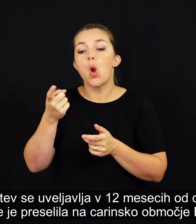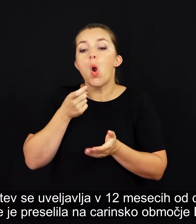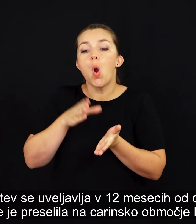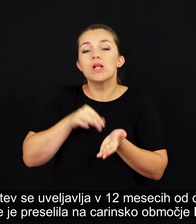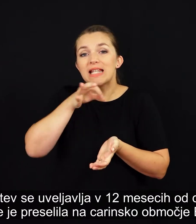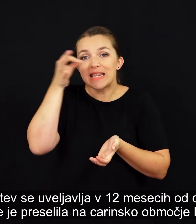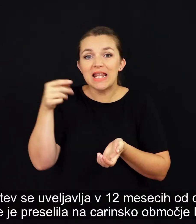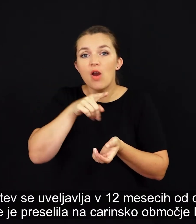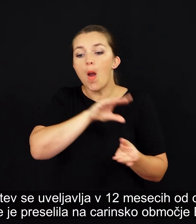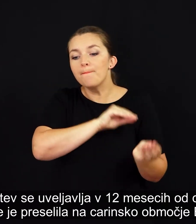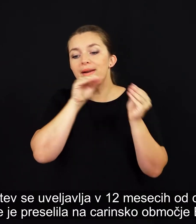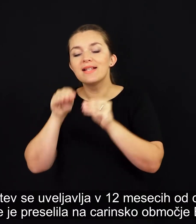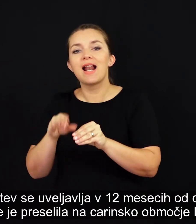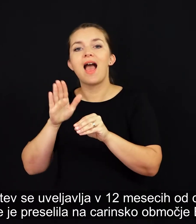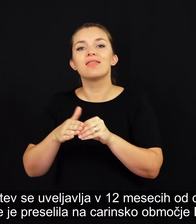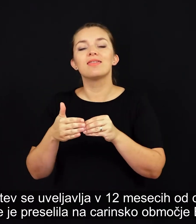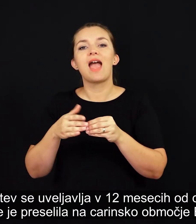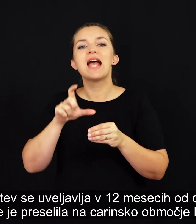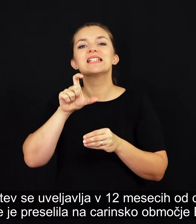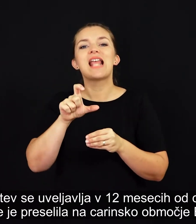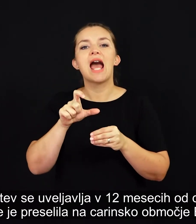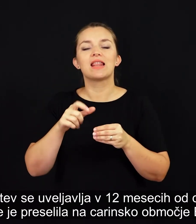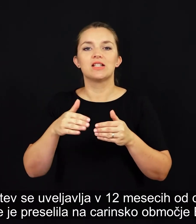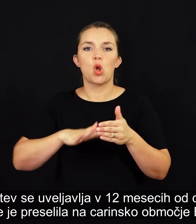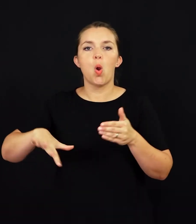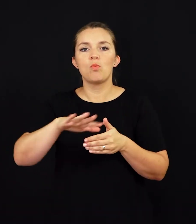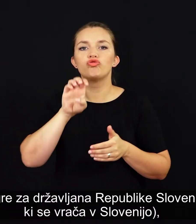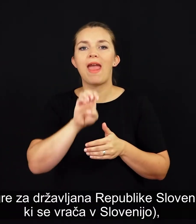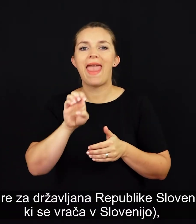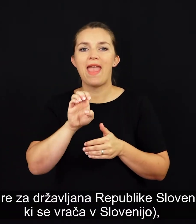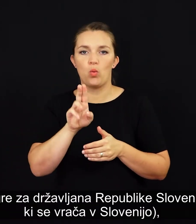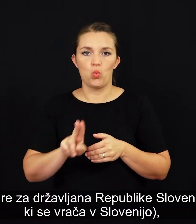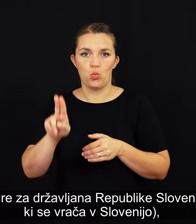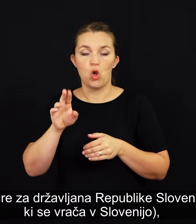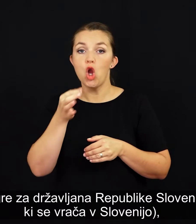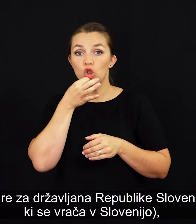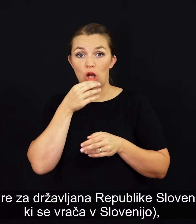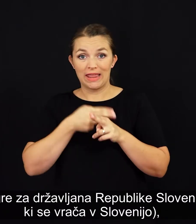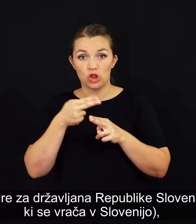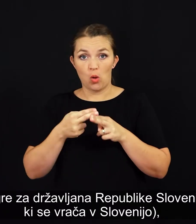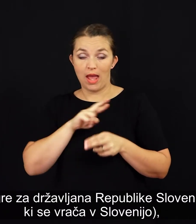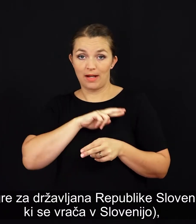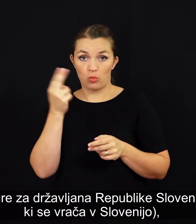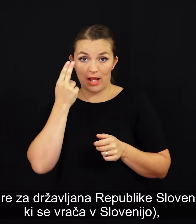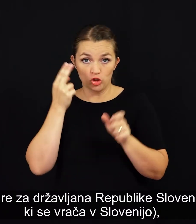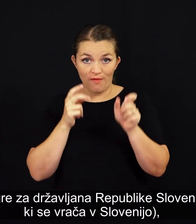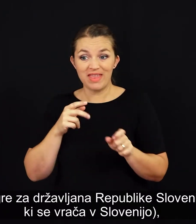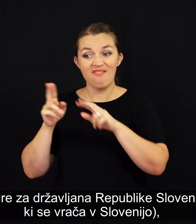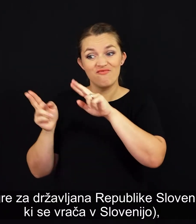ko se je preselila na carinsko območje EU, če gre za državljana Republike Slovenije, ki se vrača v